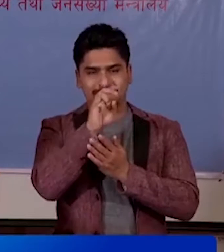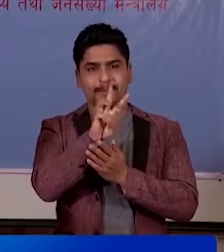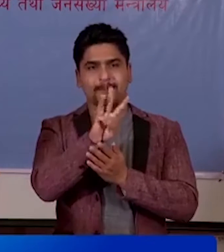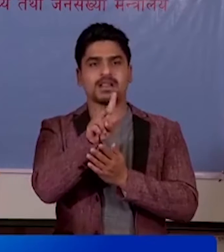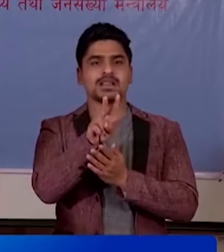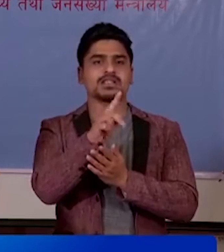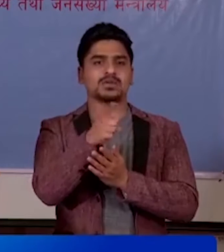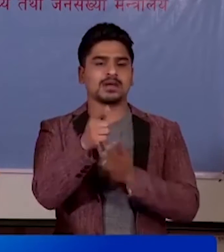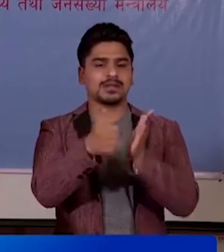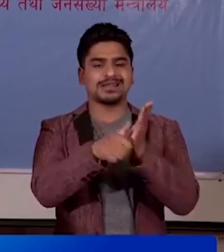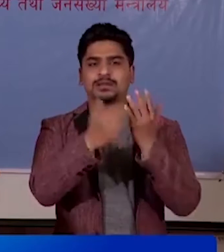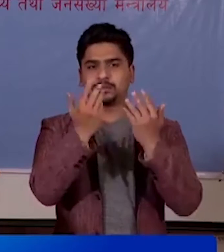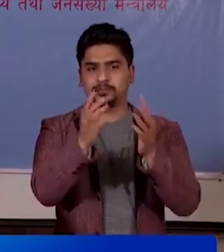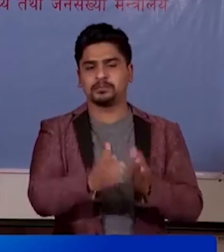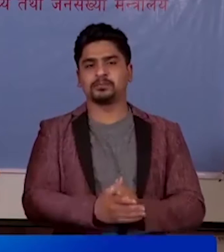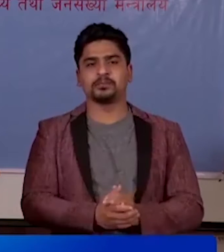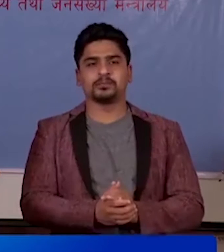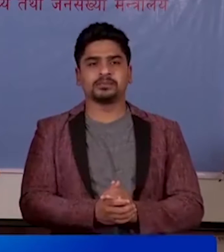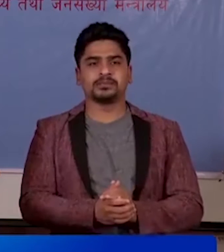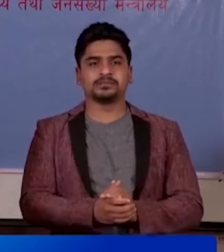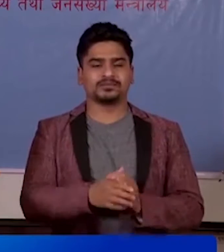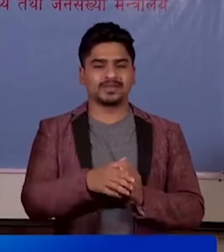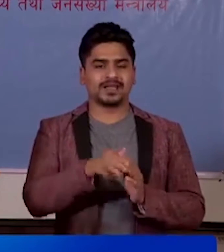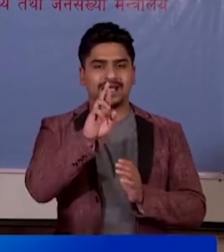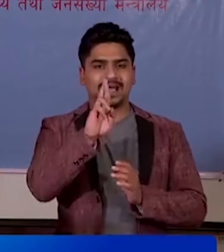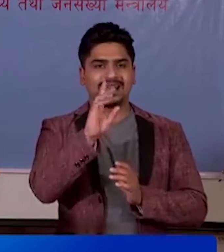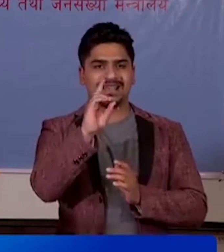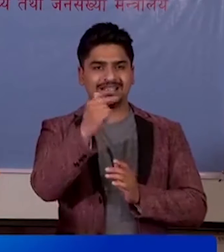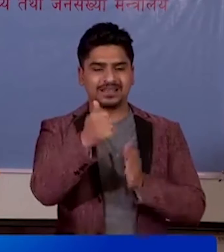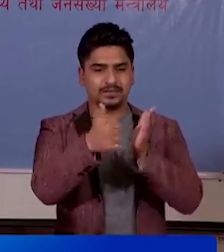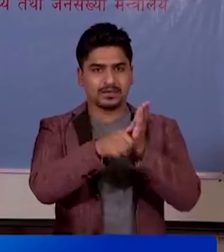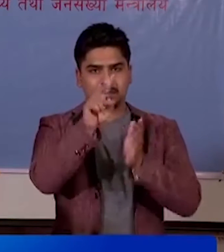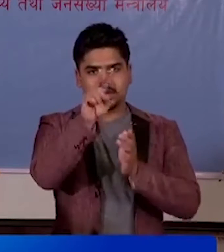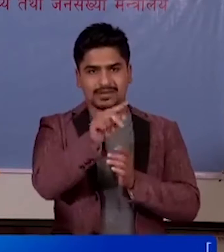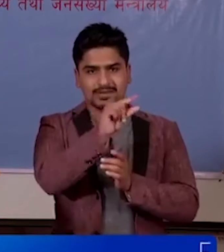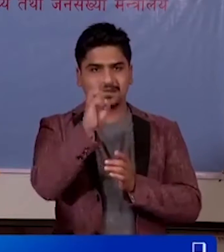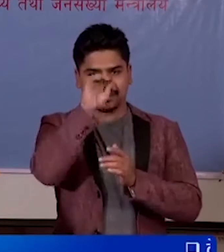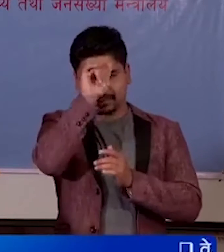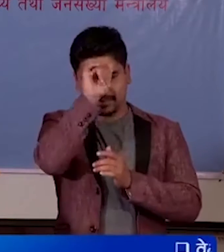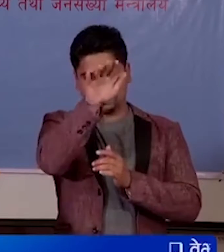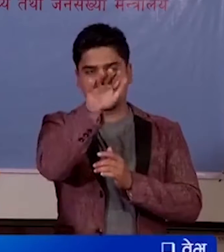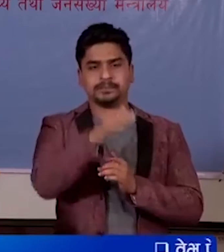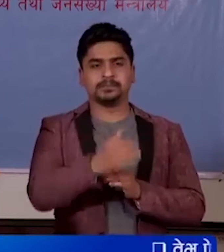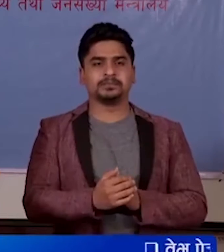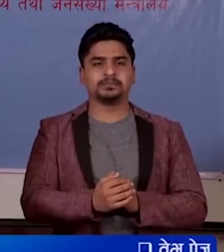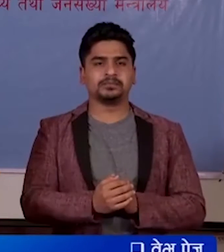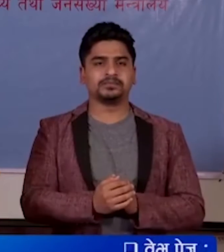19,432 वटा परीक्षण भइसकेको छ। आरडिटी परीक्षणको अवस्थाको बारेमा जानकारी गराउन चाहन्छु।